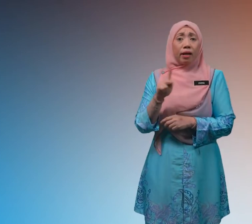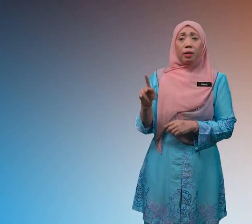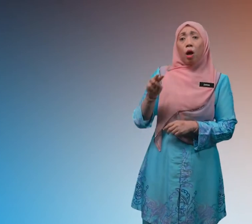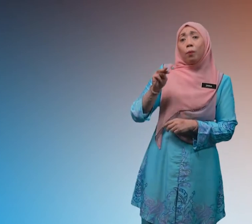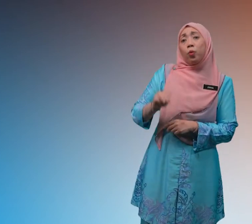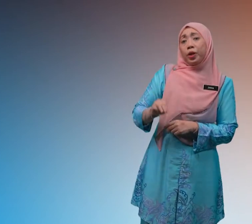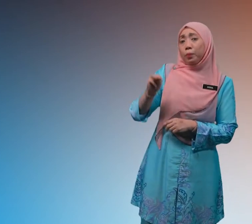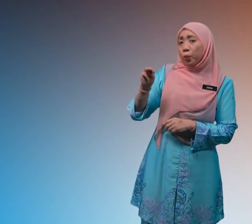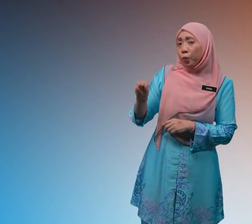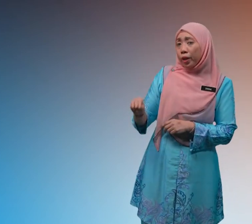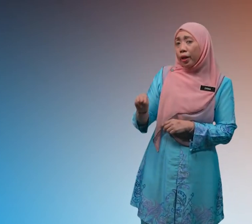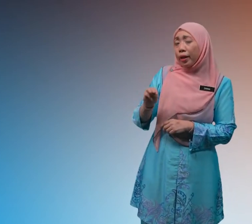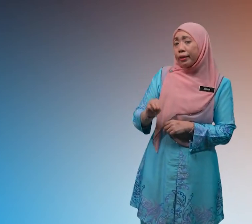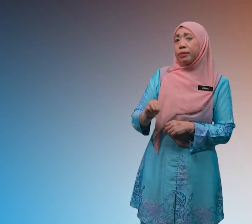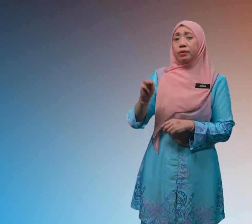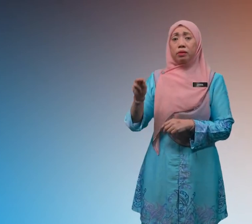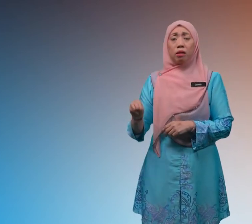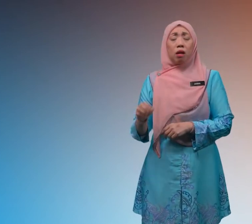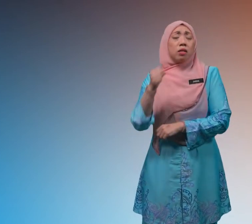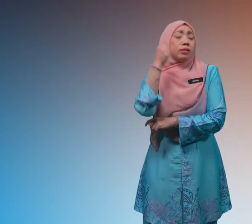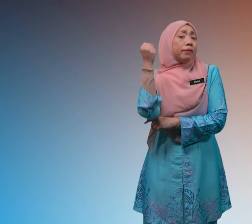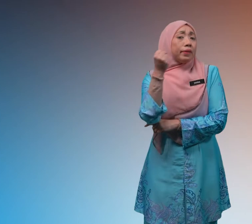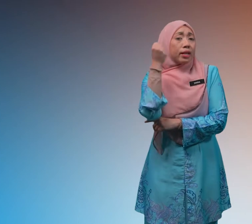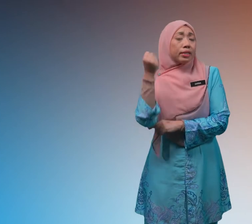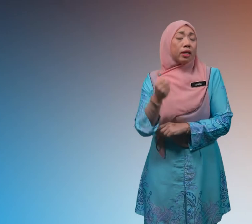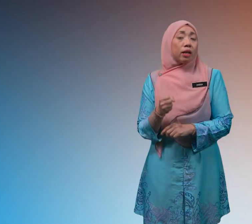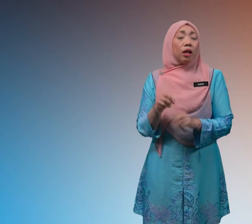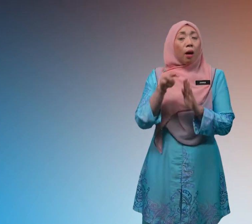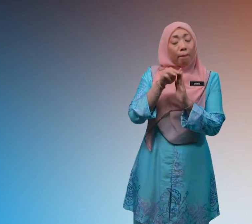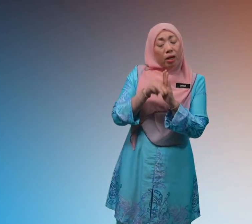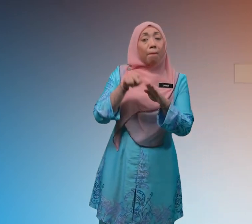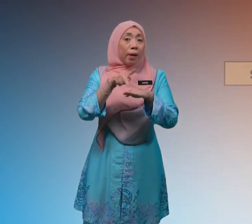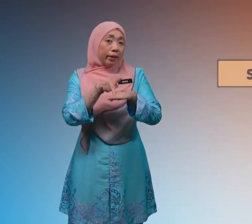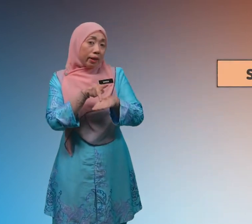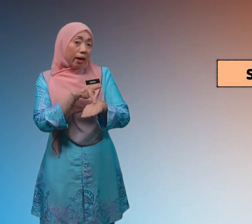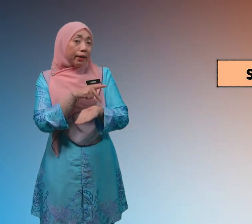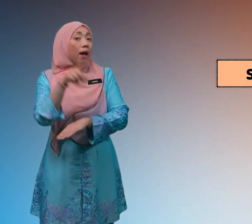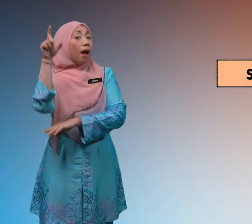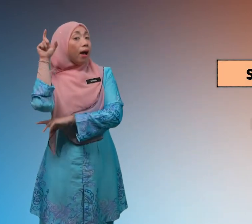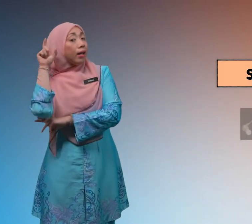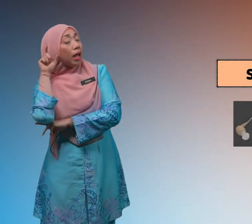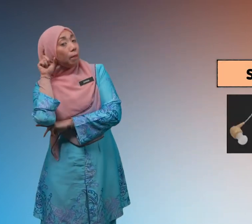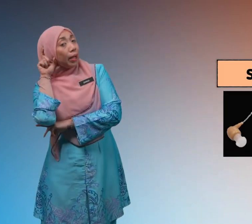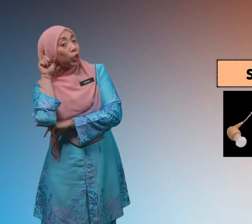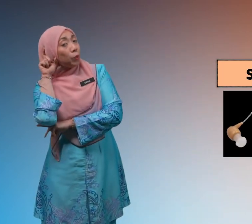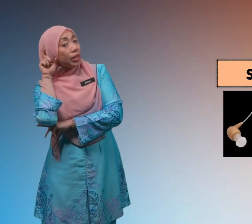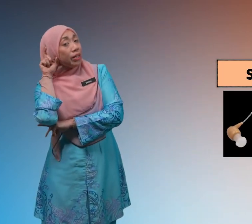pastikan murid-murid sentiasa memakai alat bantu mendengar.